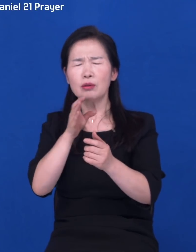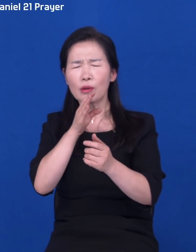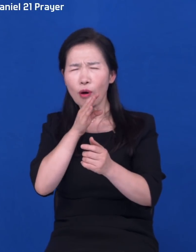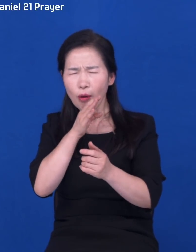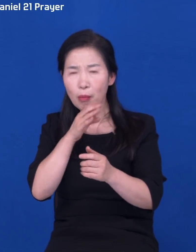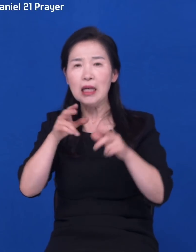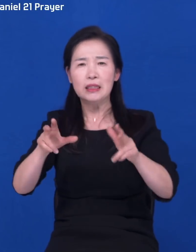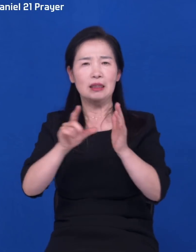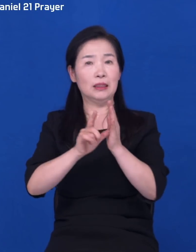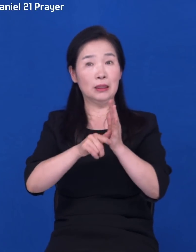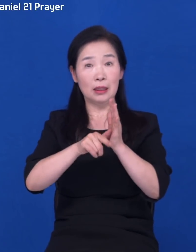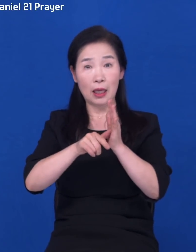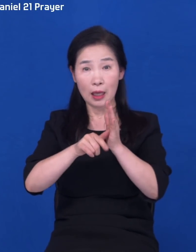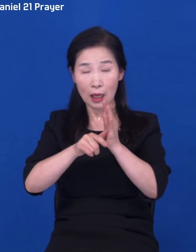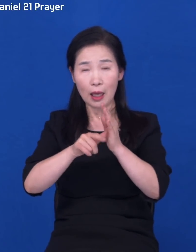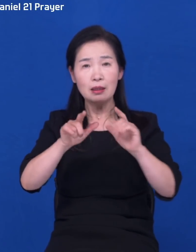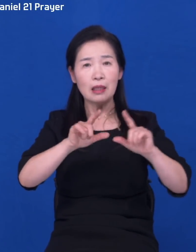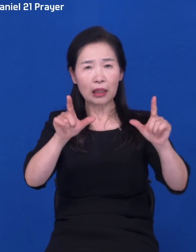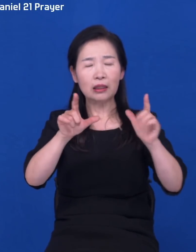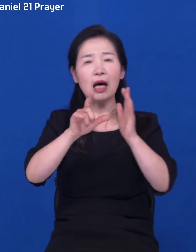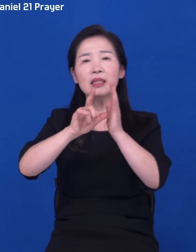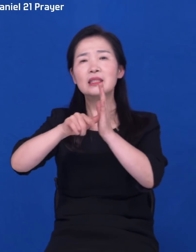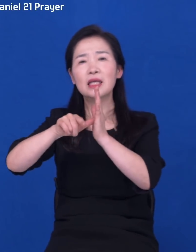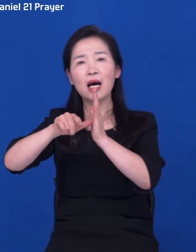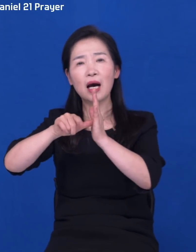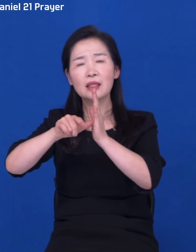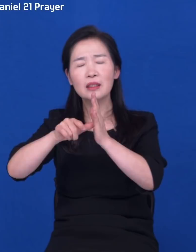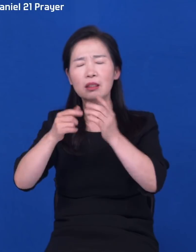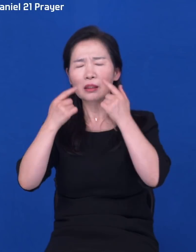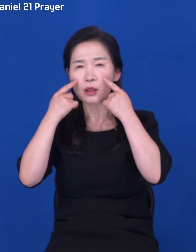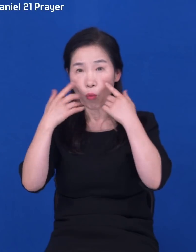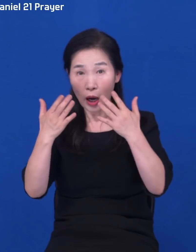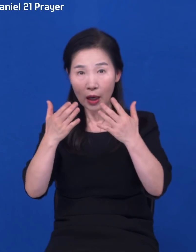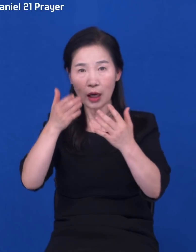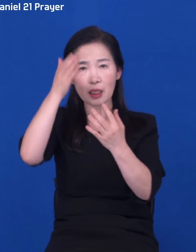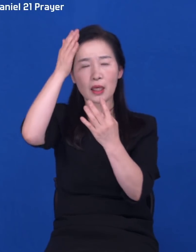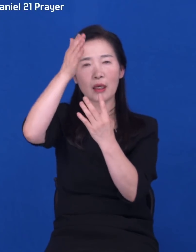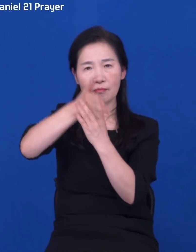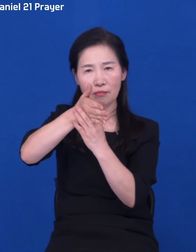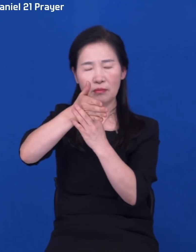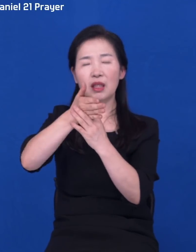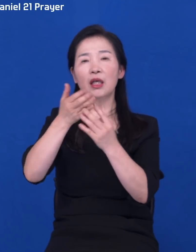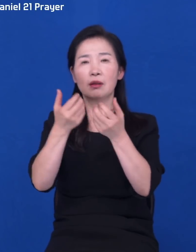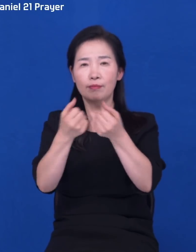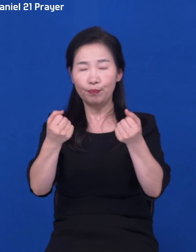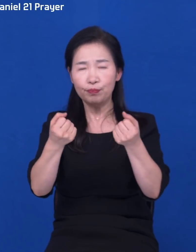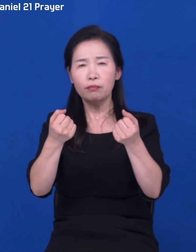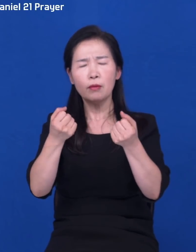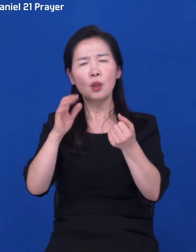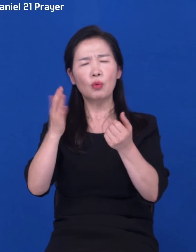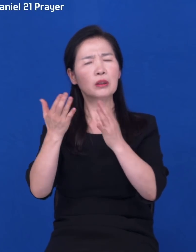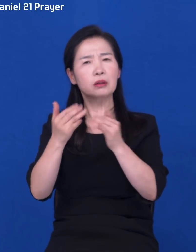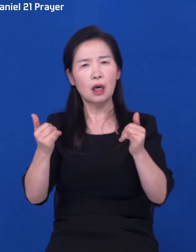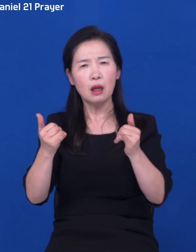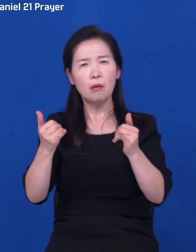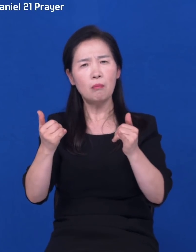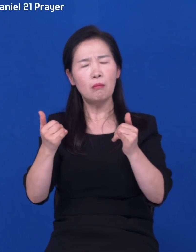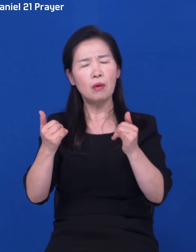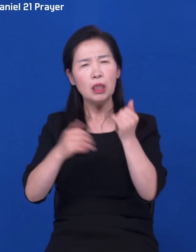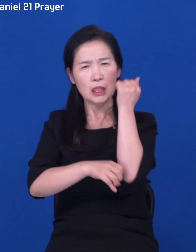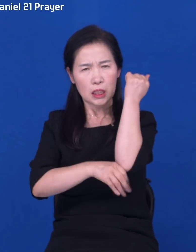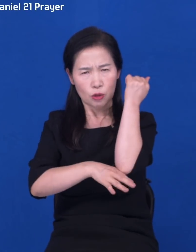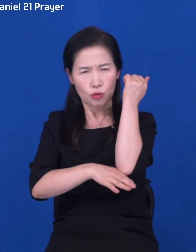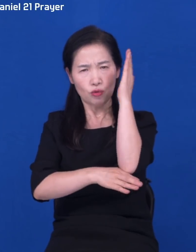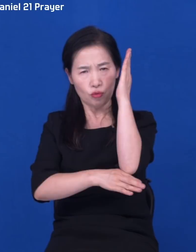이 시대의 이 날짜와 시간을 정확하게 기준이 되는 사람인데 이게 어떻게 기준이 되는